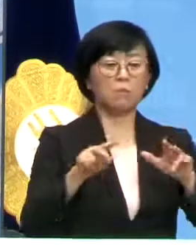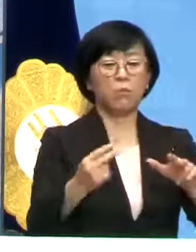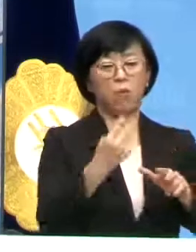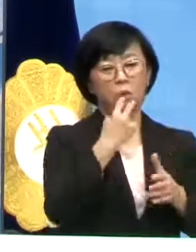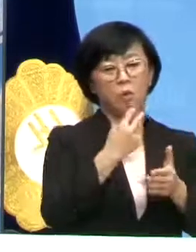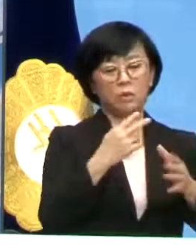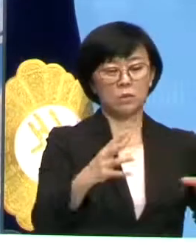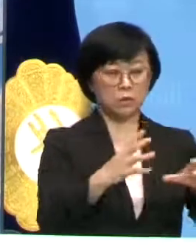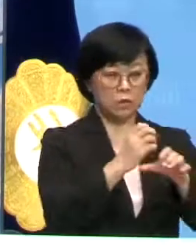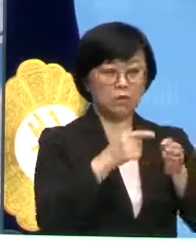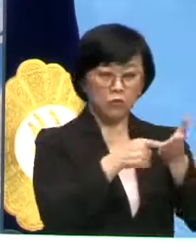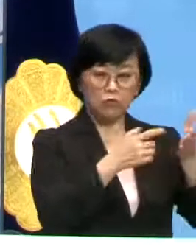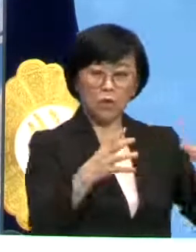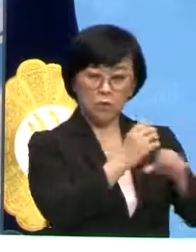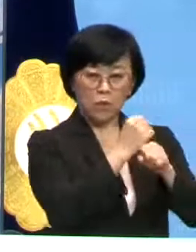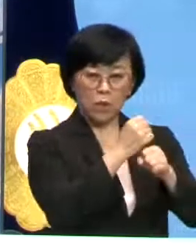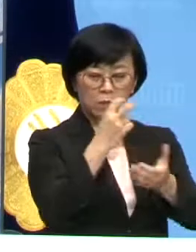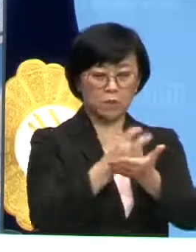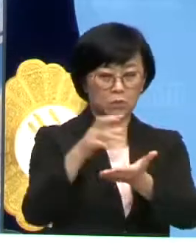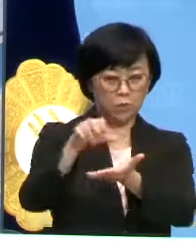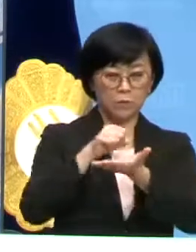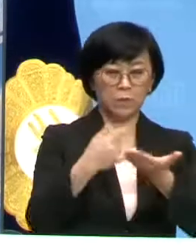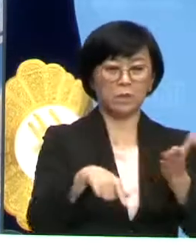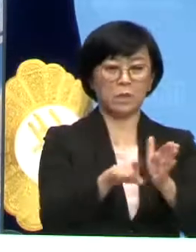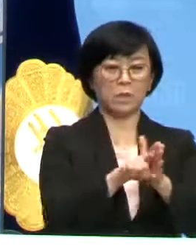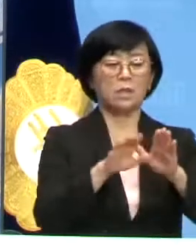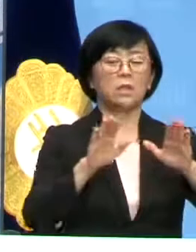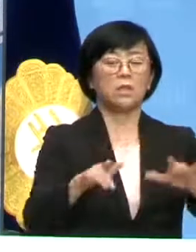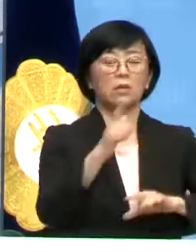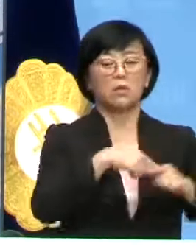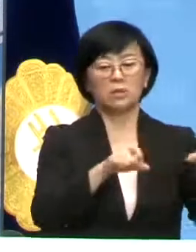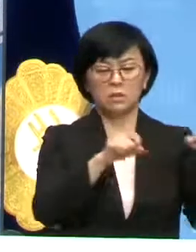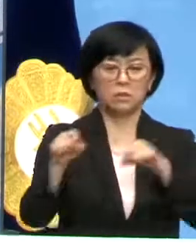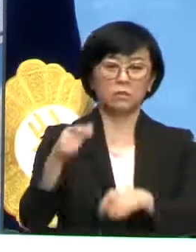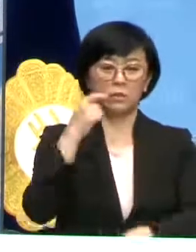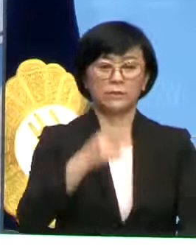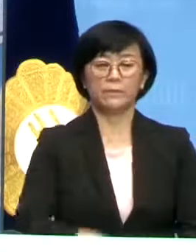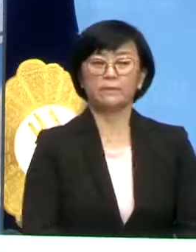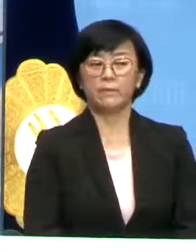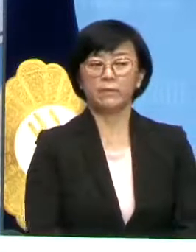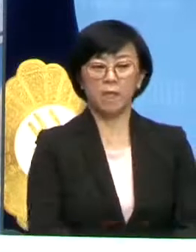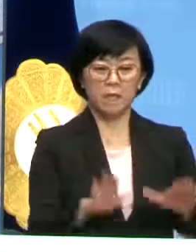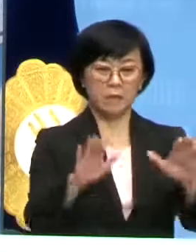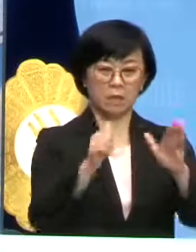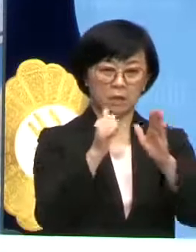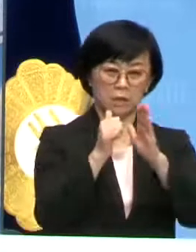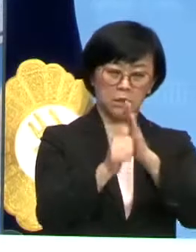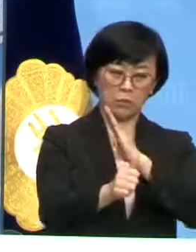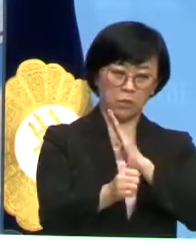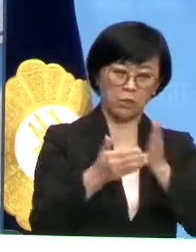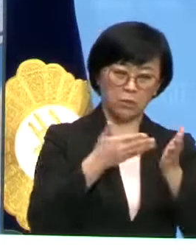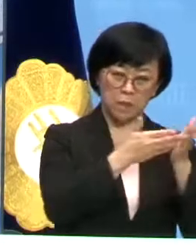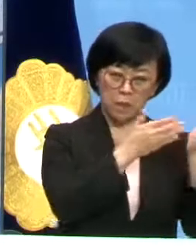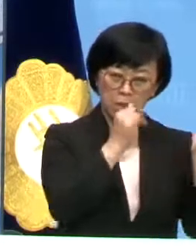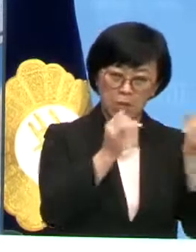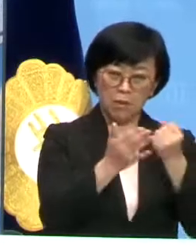청구 간소화 제도 도입을 이제는 2 은 놓칠 수가 없습니다 이번에 대표발의한